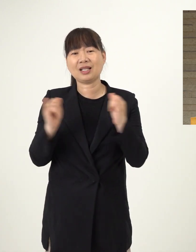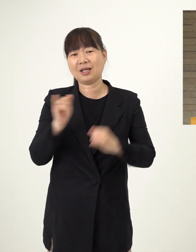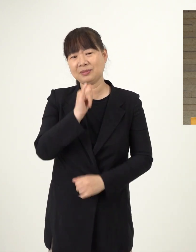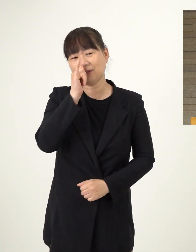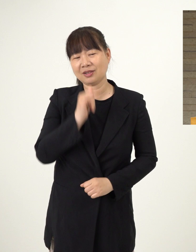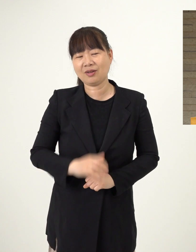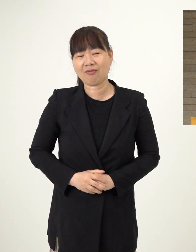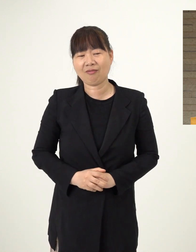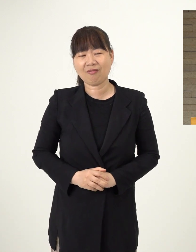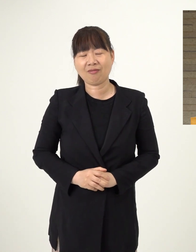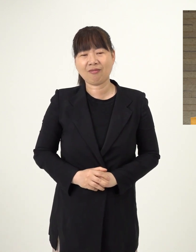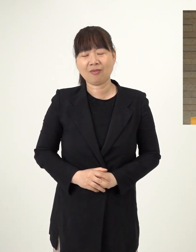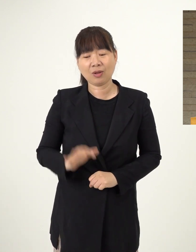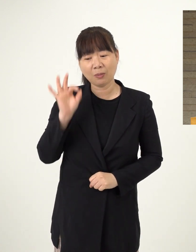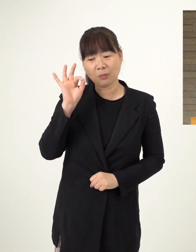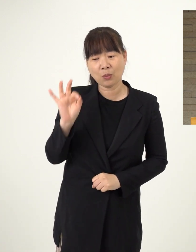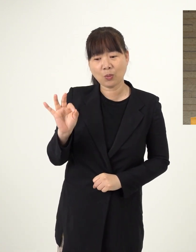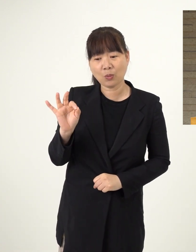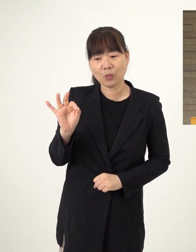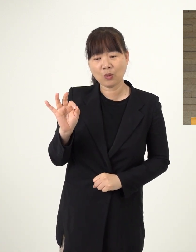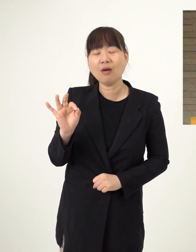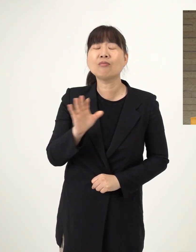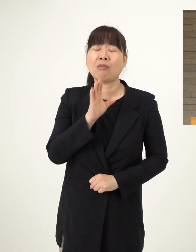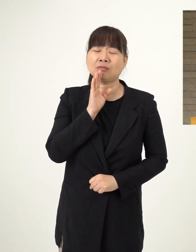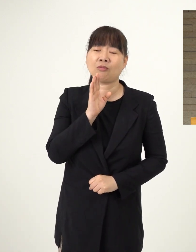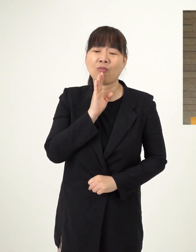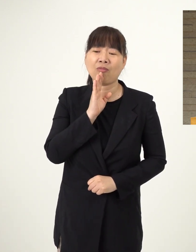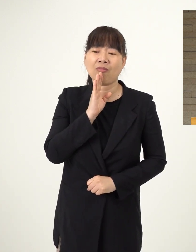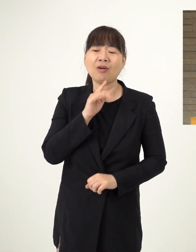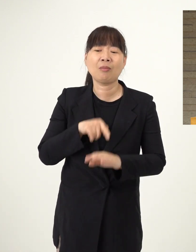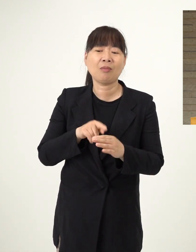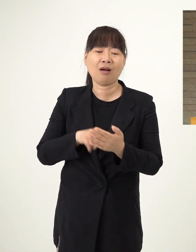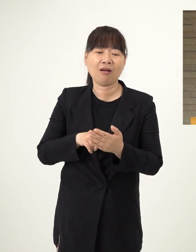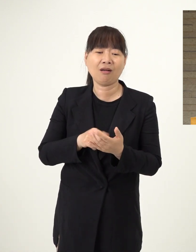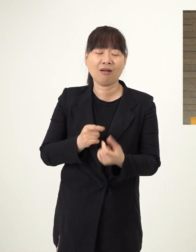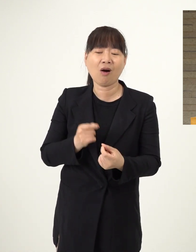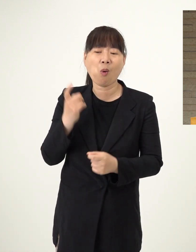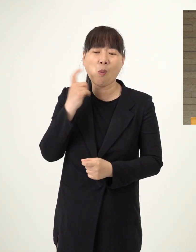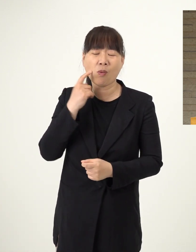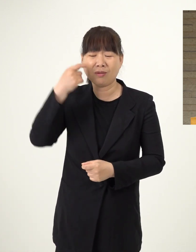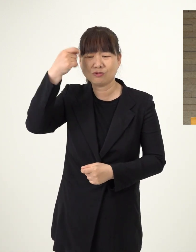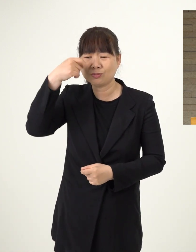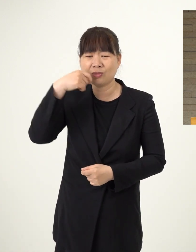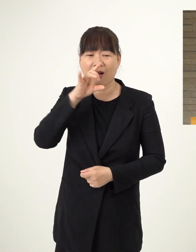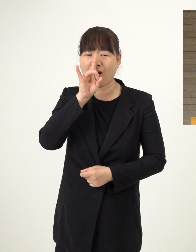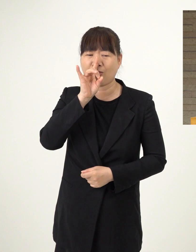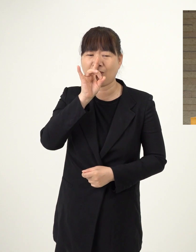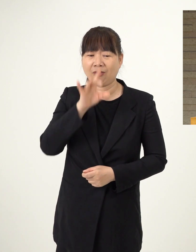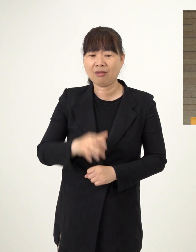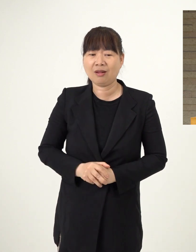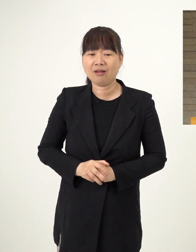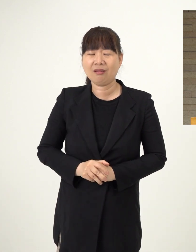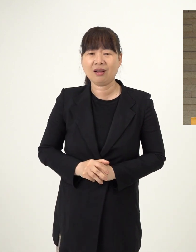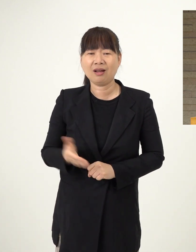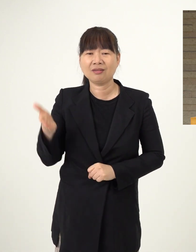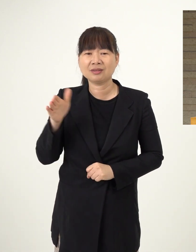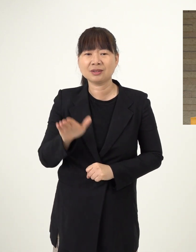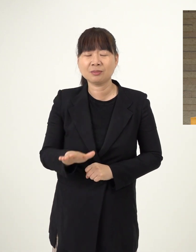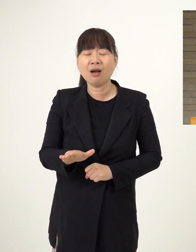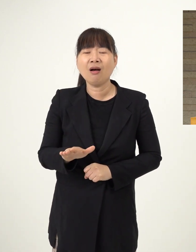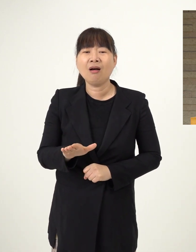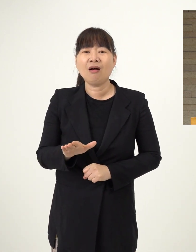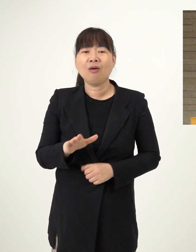근데 보면 진짜야. 저 가짜로 저럴 수가 없어. 그런데 더